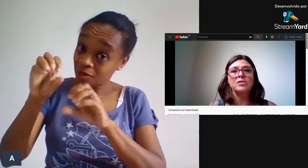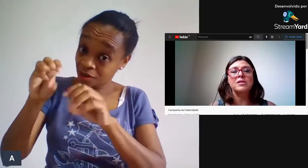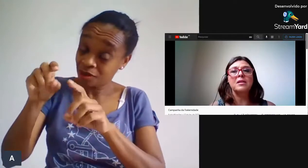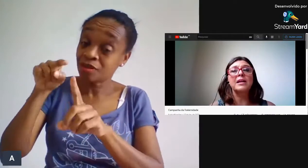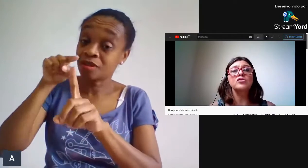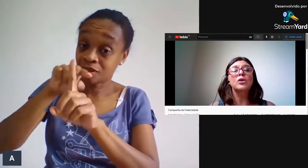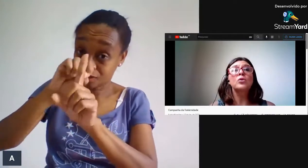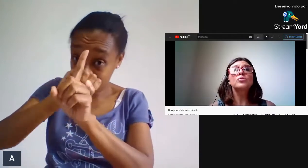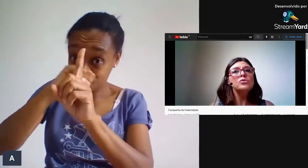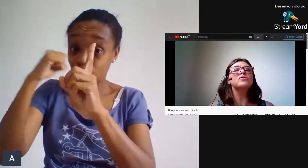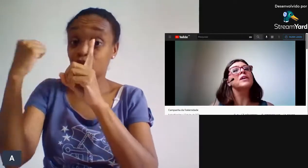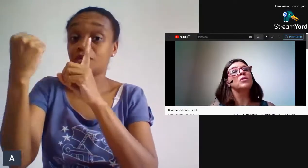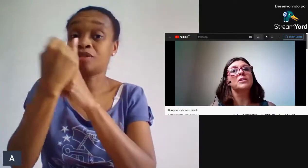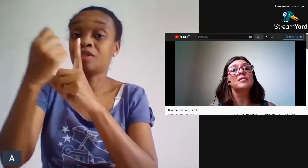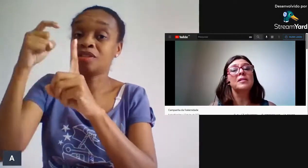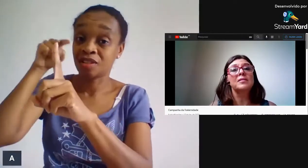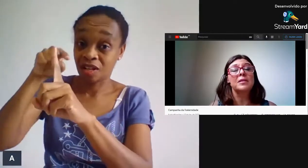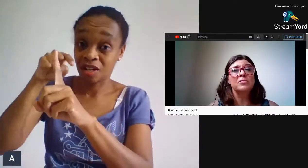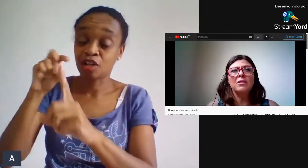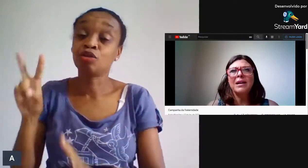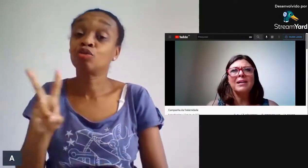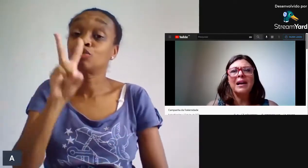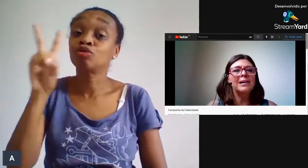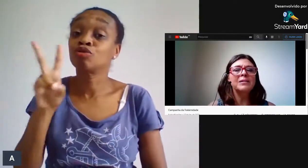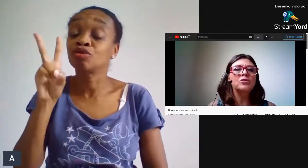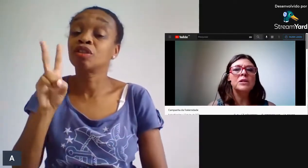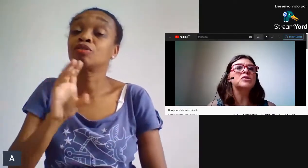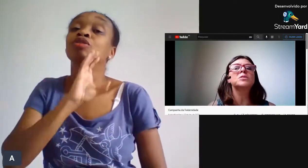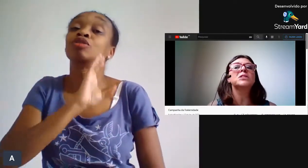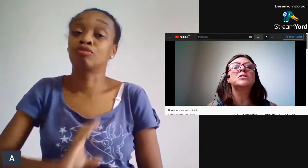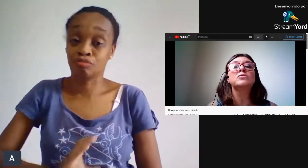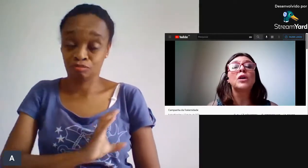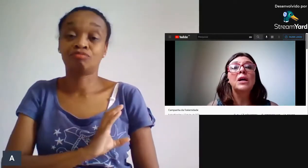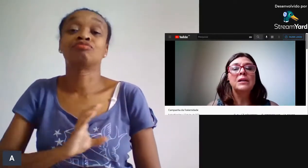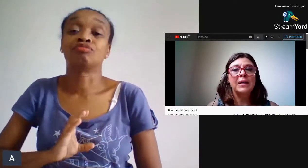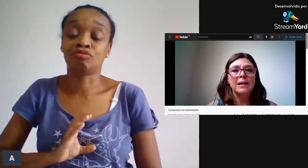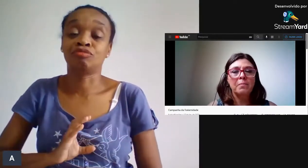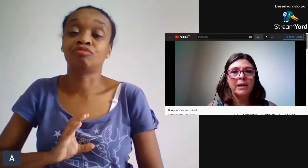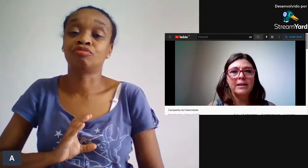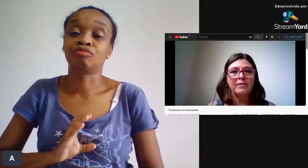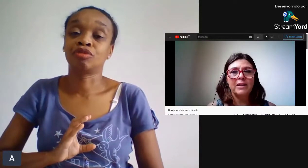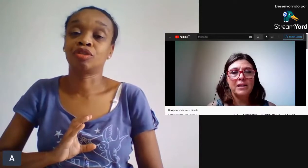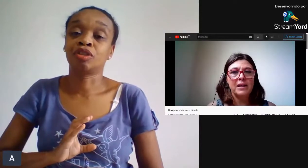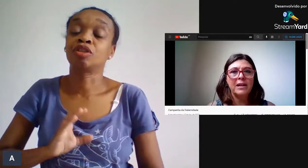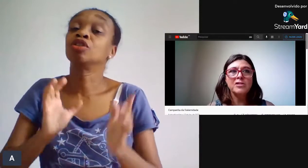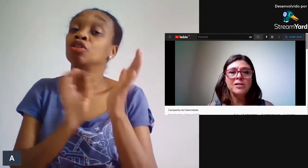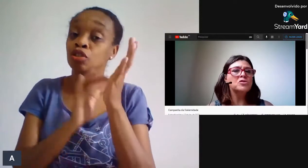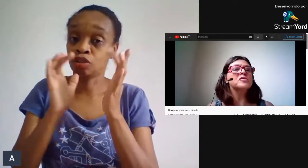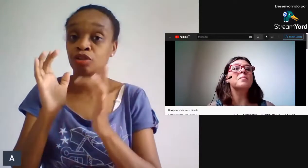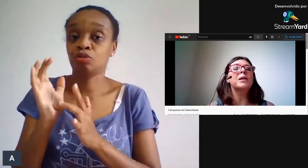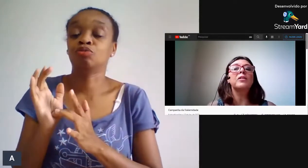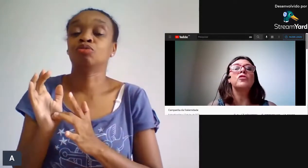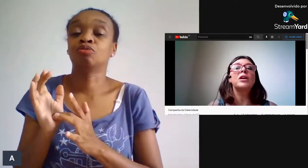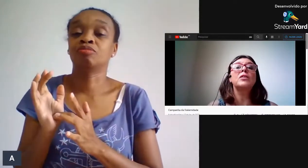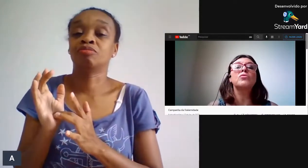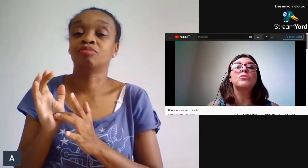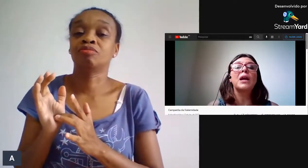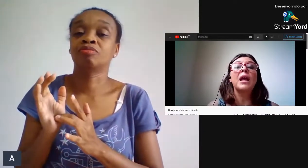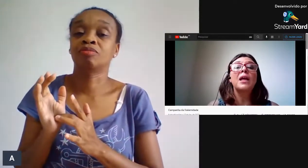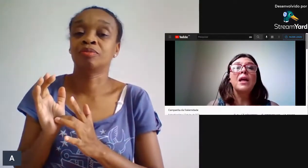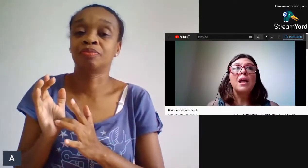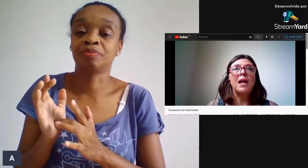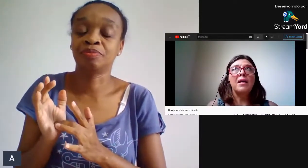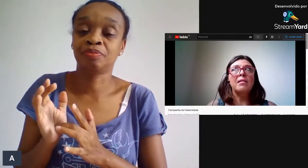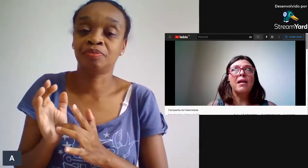incutidos na sociedade os valores cristãos. Então, o grande objetivo da campanha da fraternidade é justamente